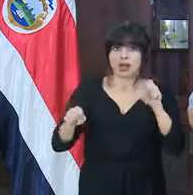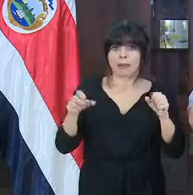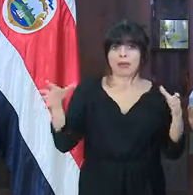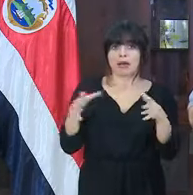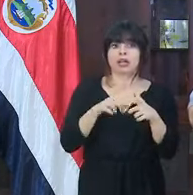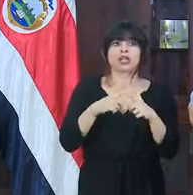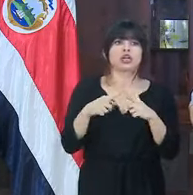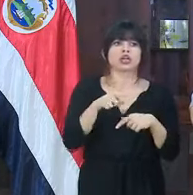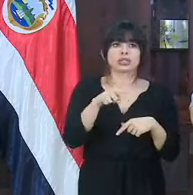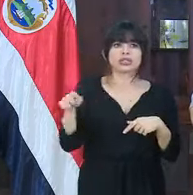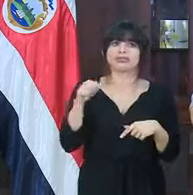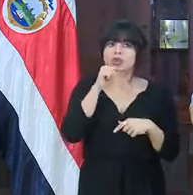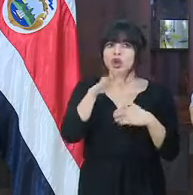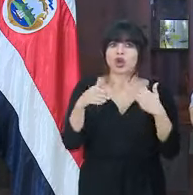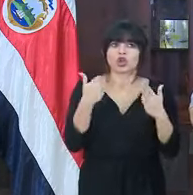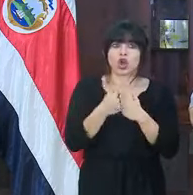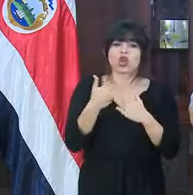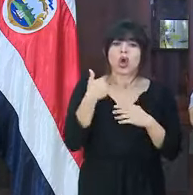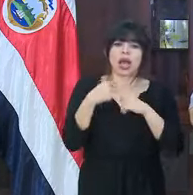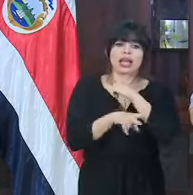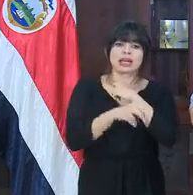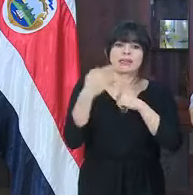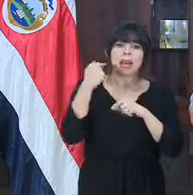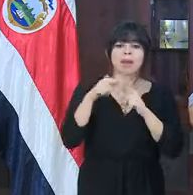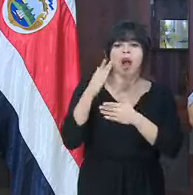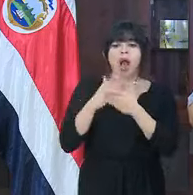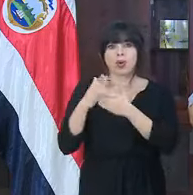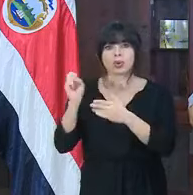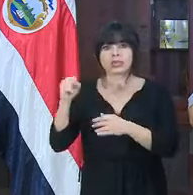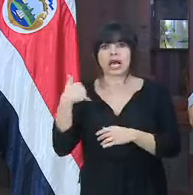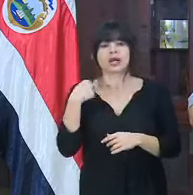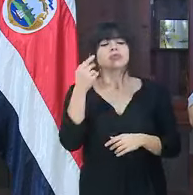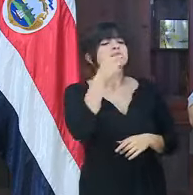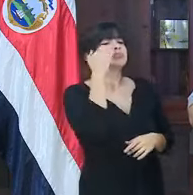son no todos tienen antecedentes, pero sí algunos tienen antecedentes.